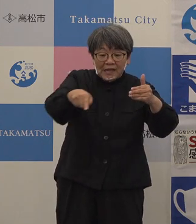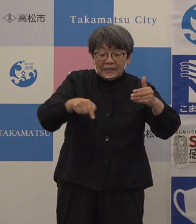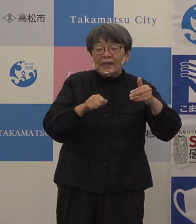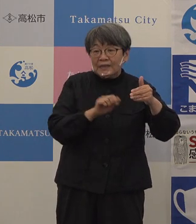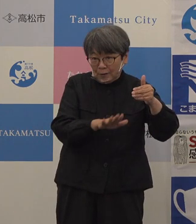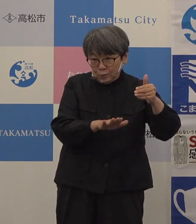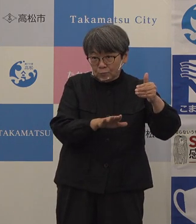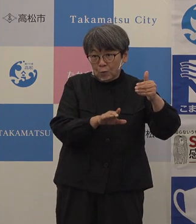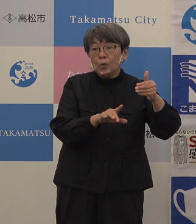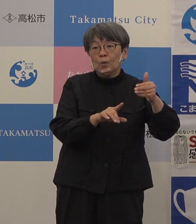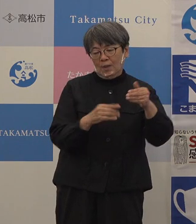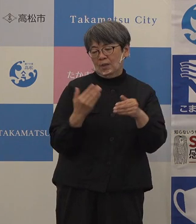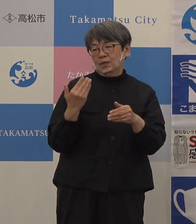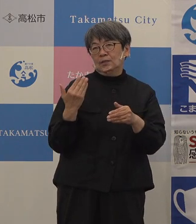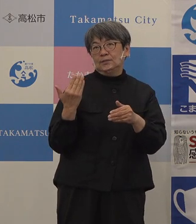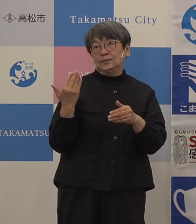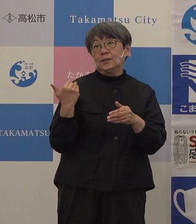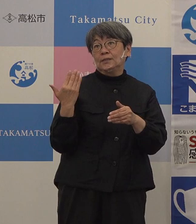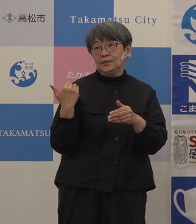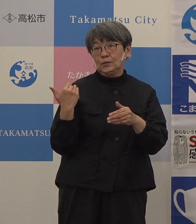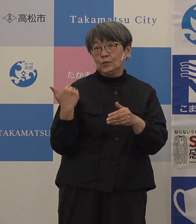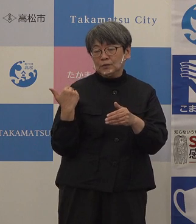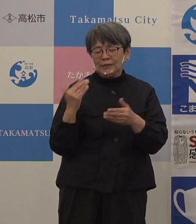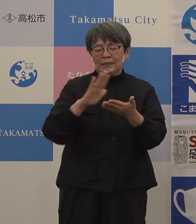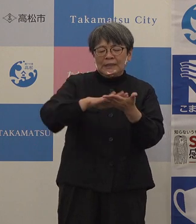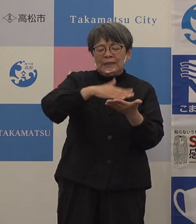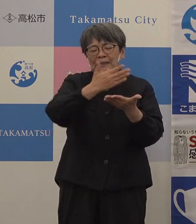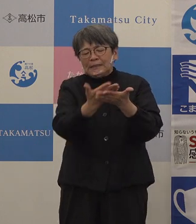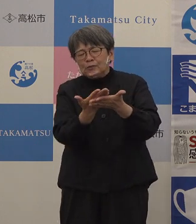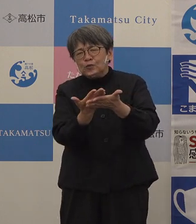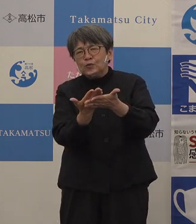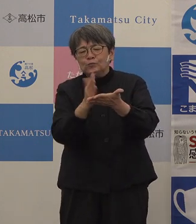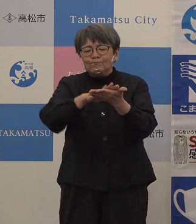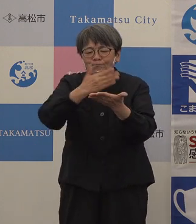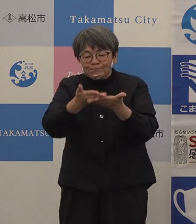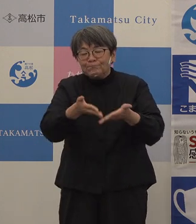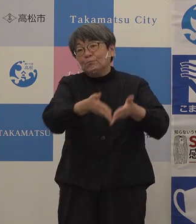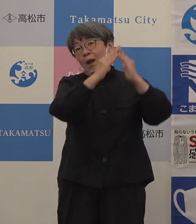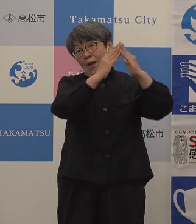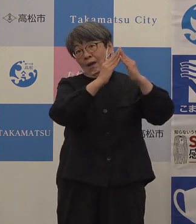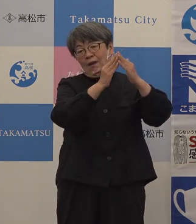しましては、先日リニューアルオープンいたしました